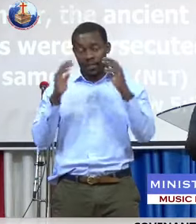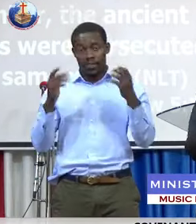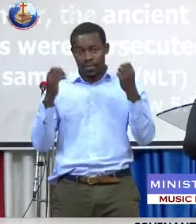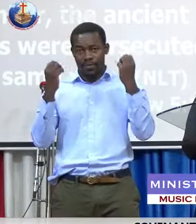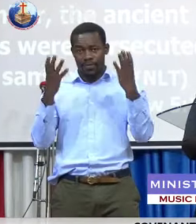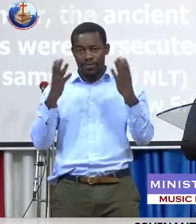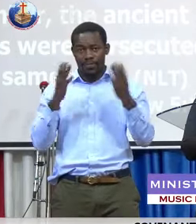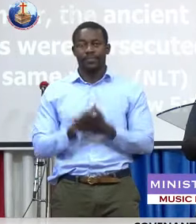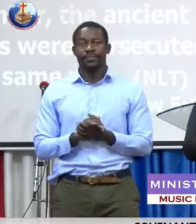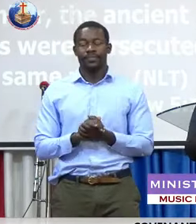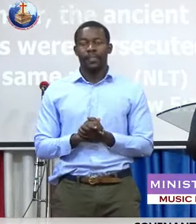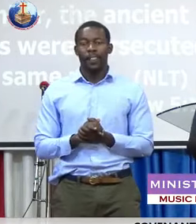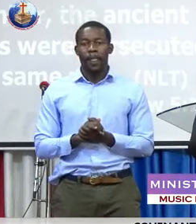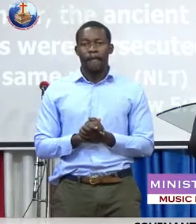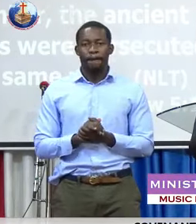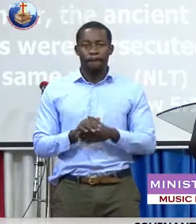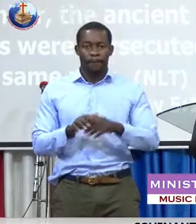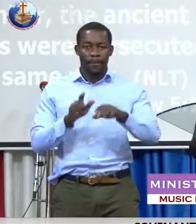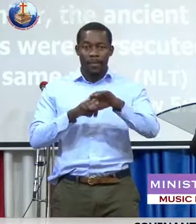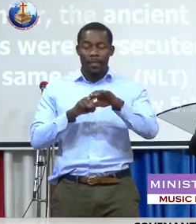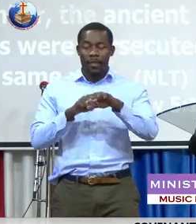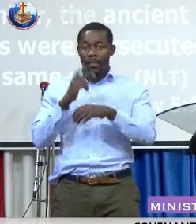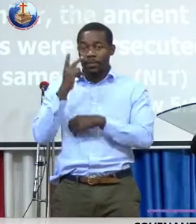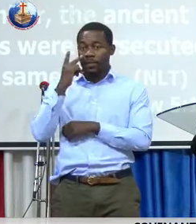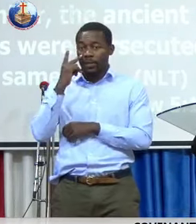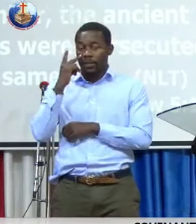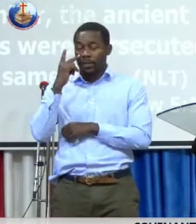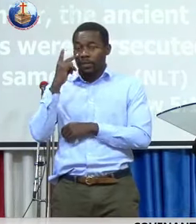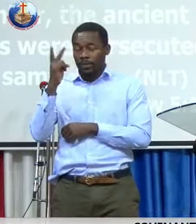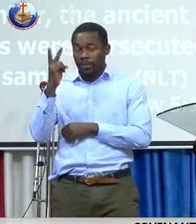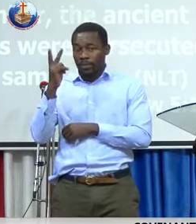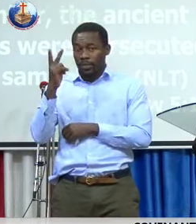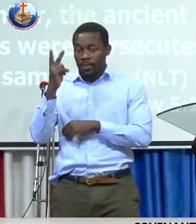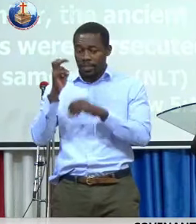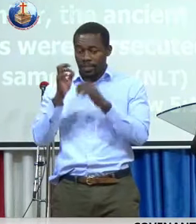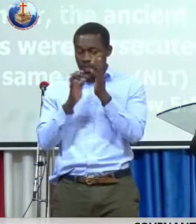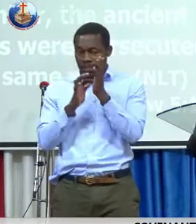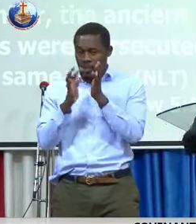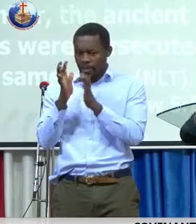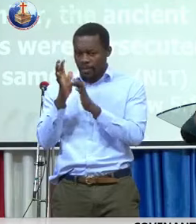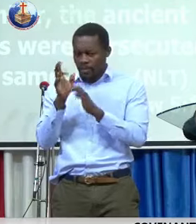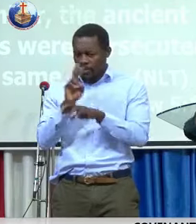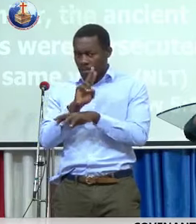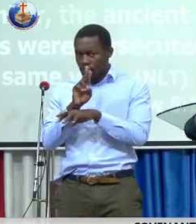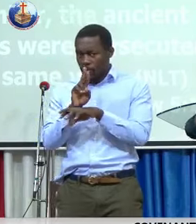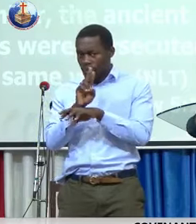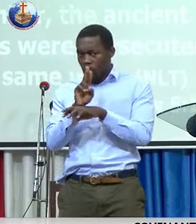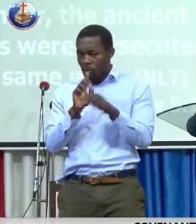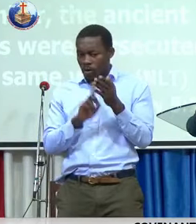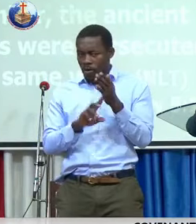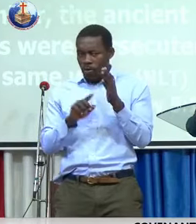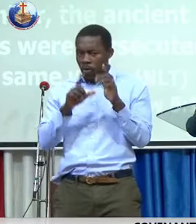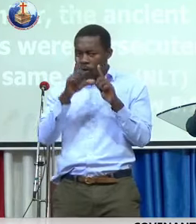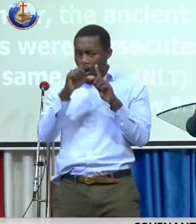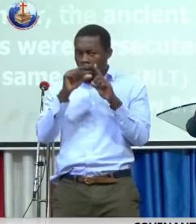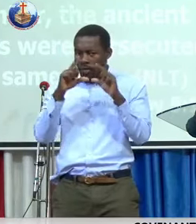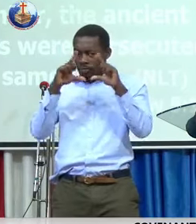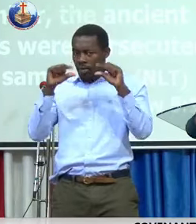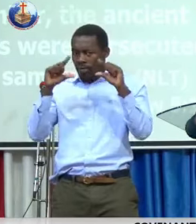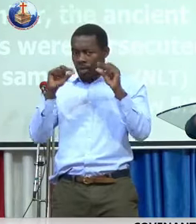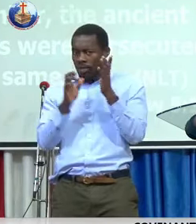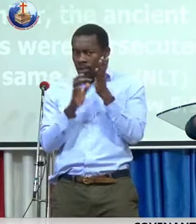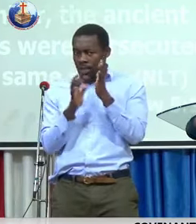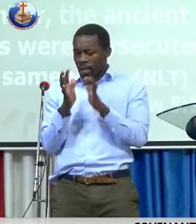Amen. And when we look at the phrasing that Jesus used. Tukiangalia katika maneno jinsi ambavyo Yesu